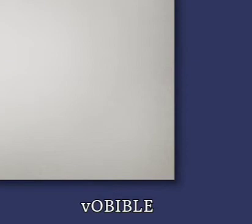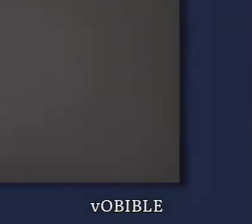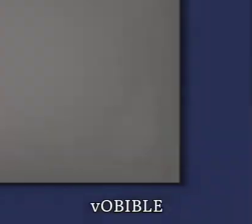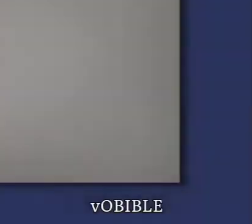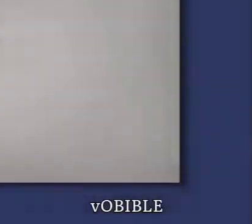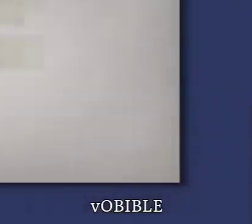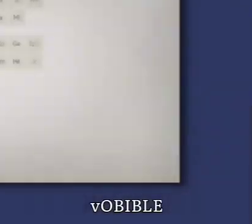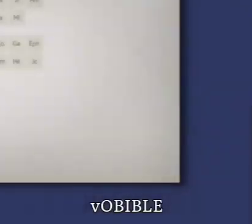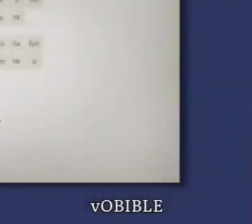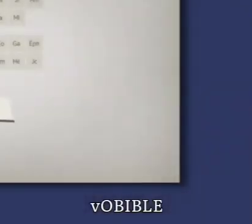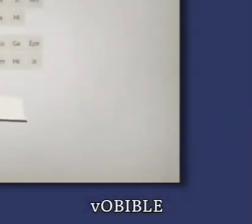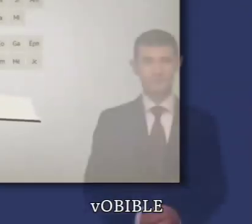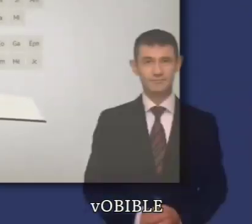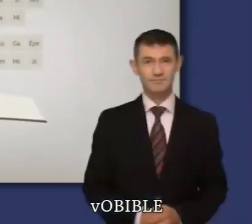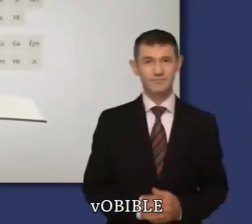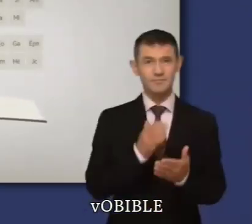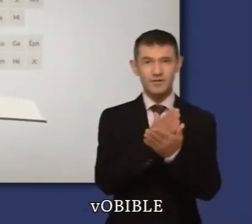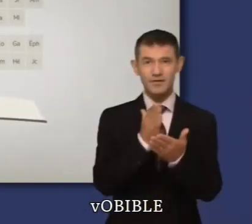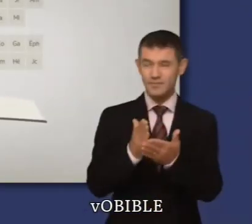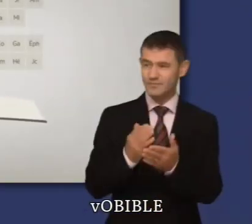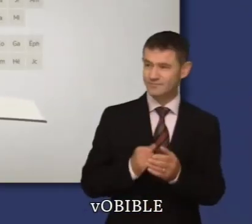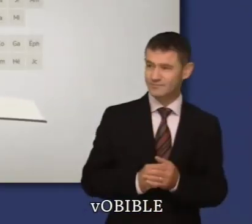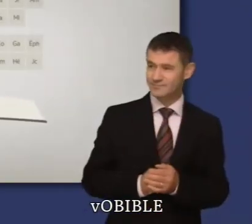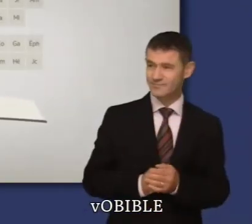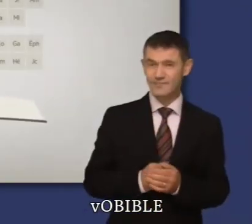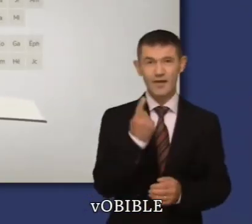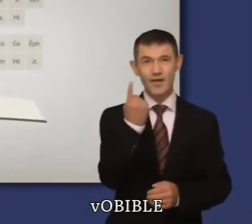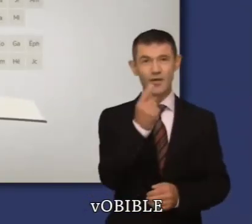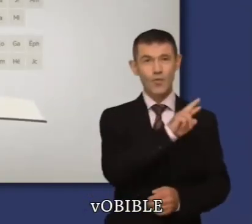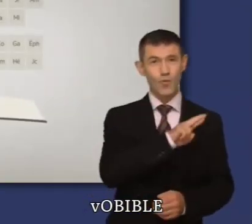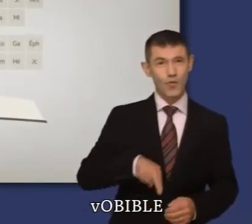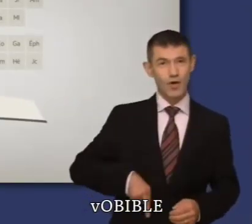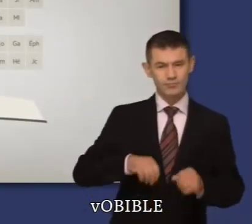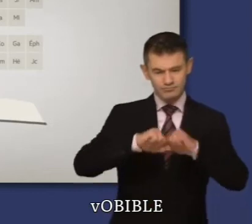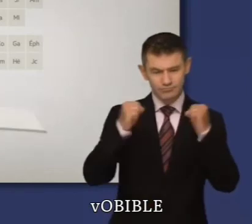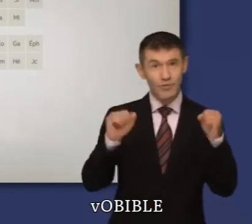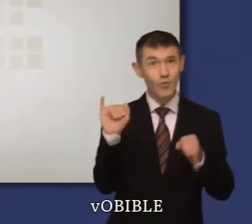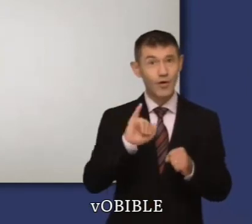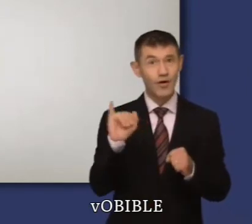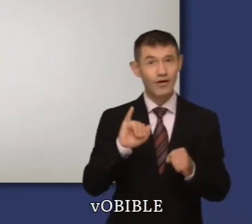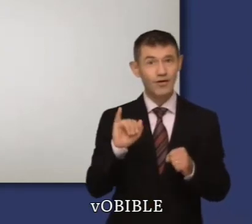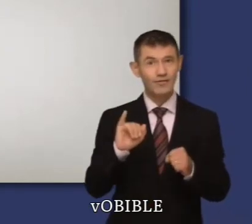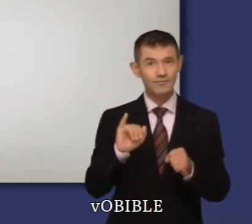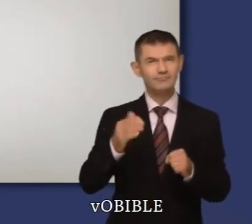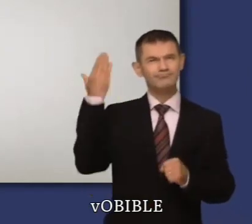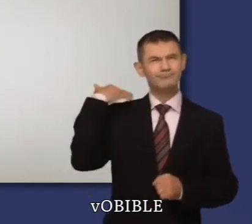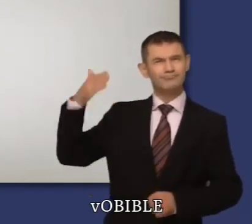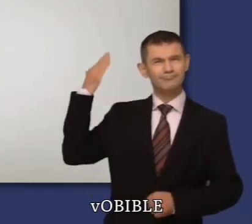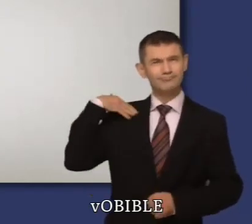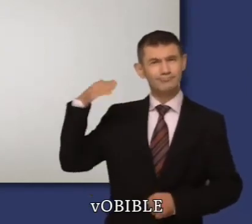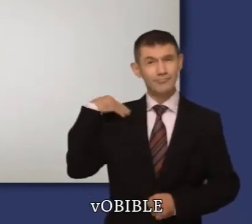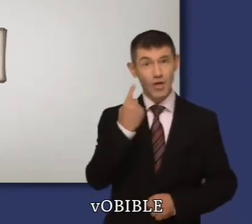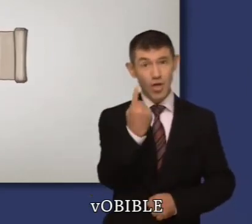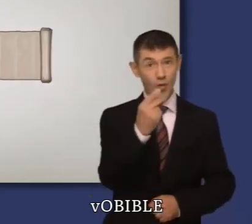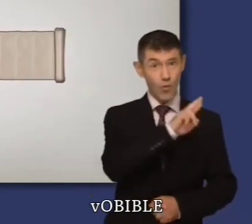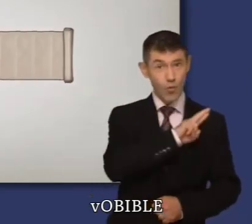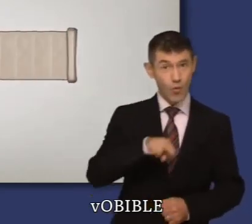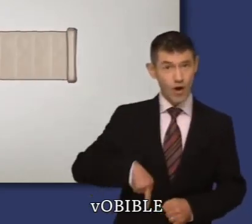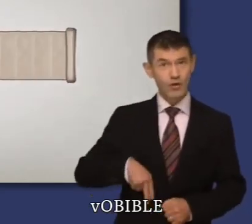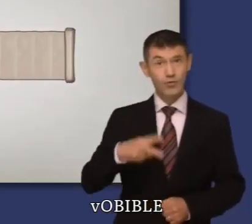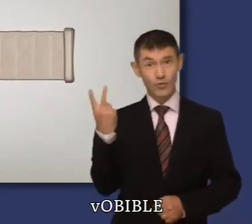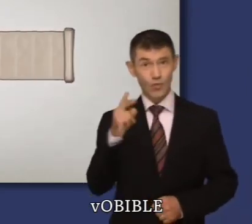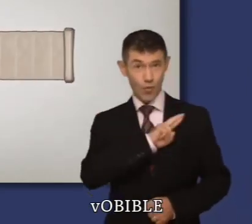Le prophète Gad dit alors à David d'acheter l'aire de battage d'Arona le Jébuséen, d'y construire un autel